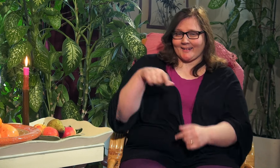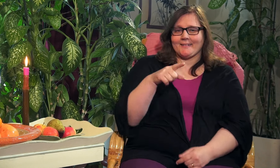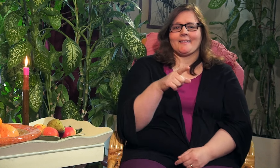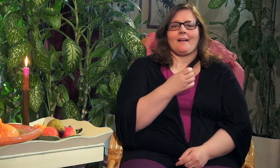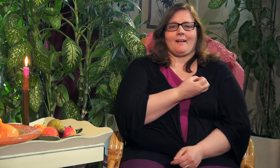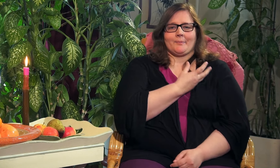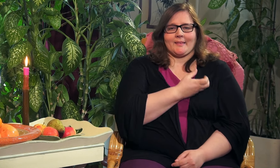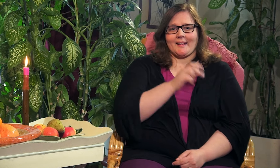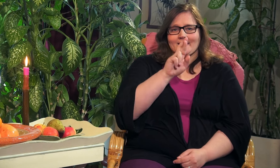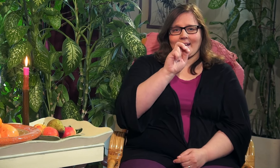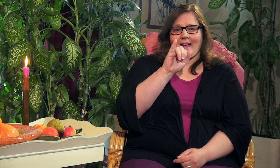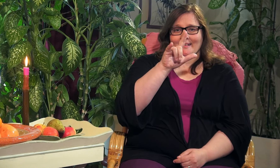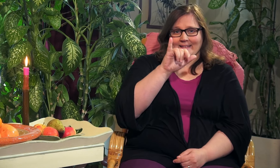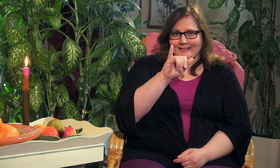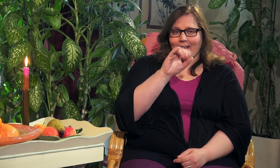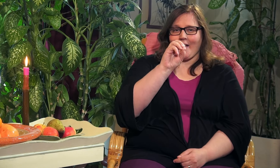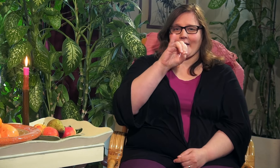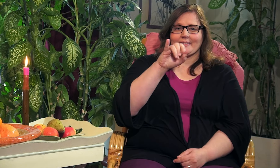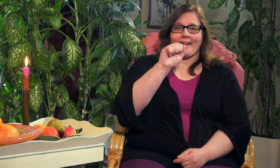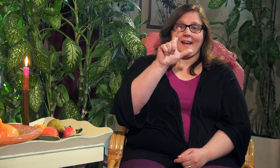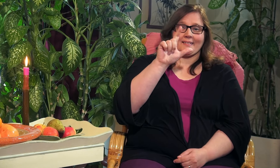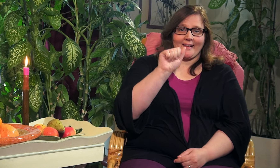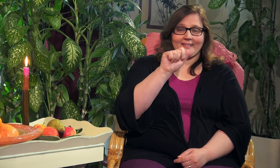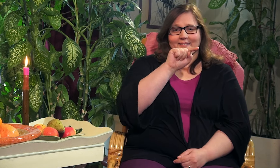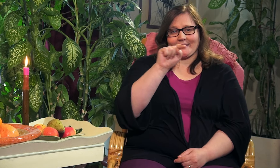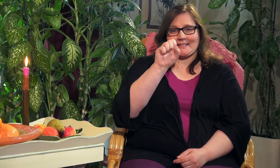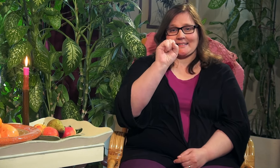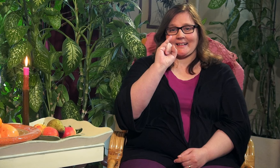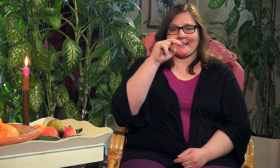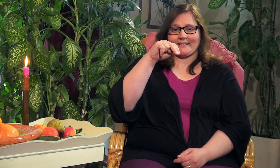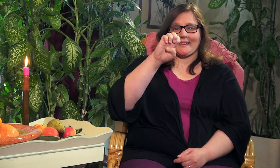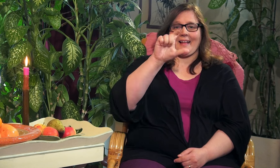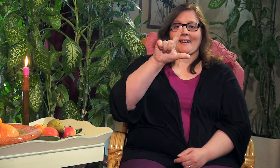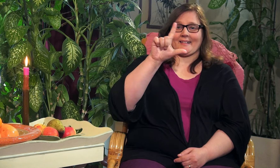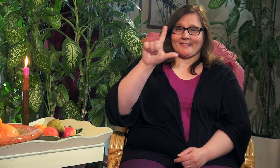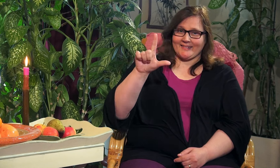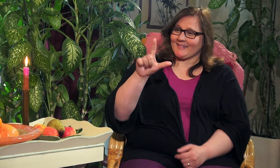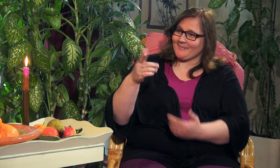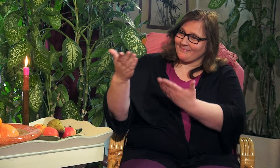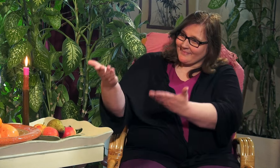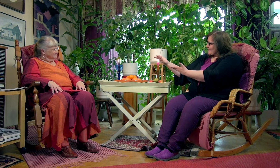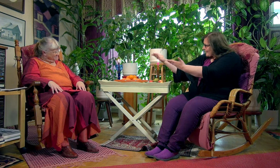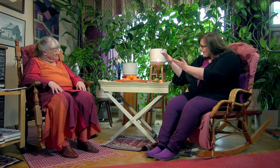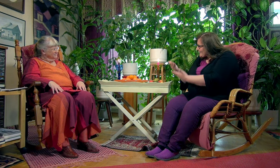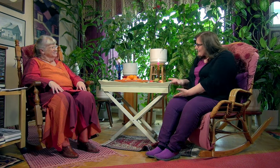tekemisissä. Hän on Riley Ojala Signell. Tervetuloa,